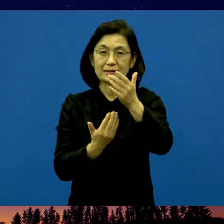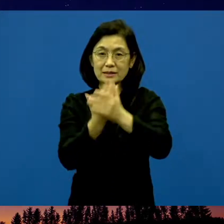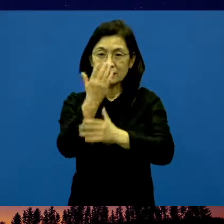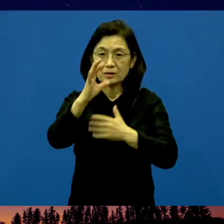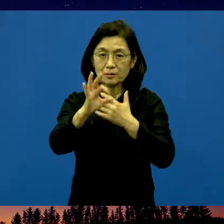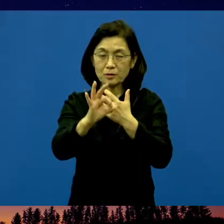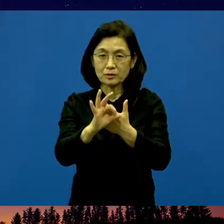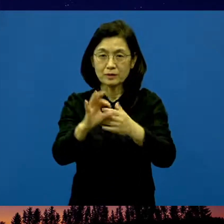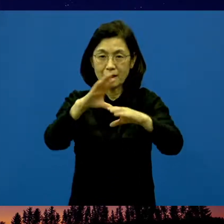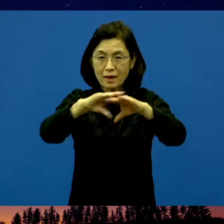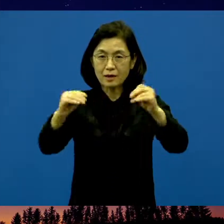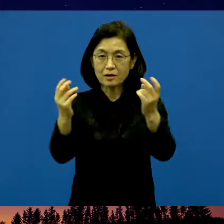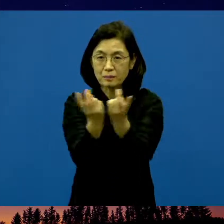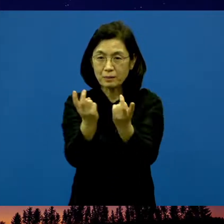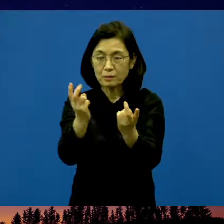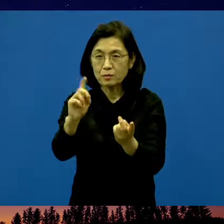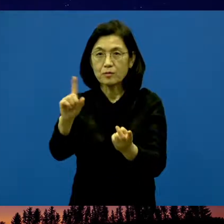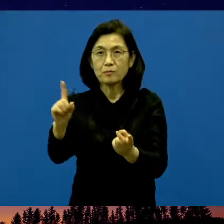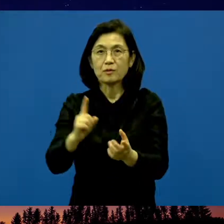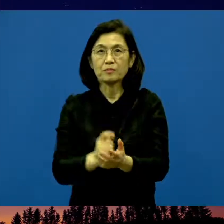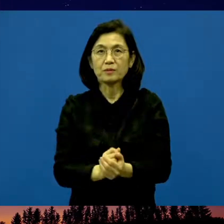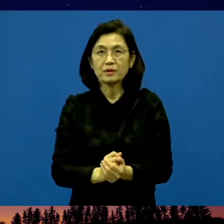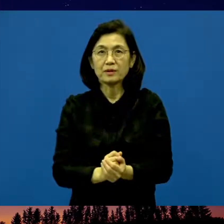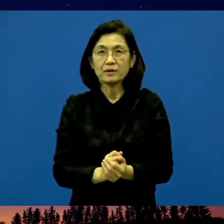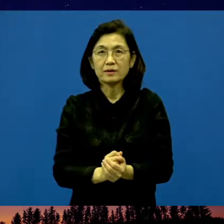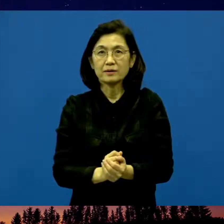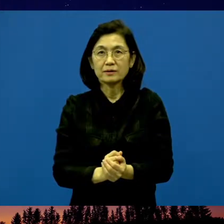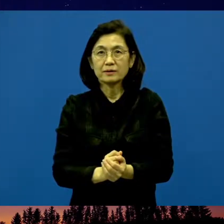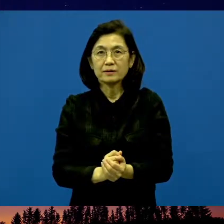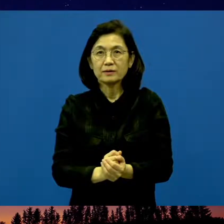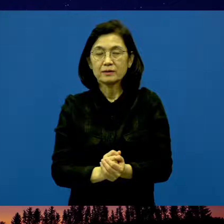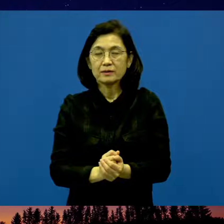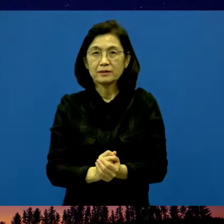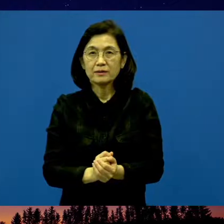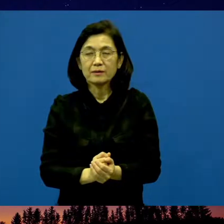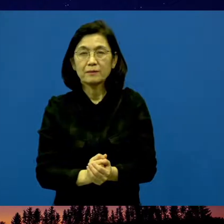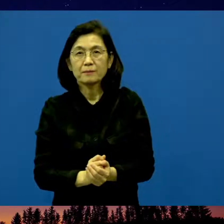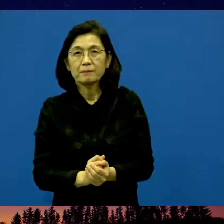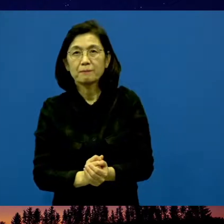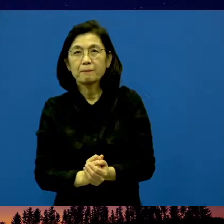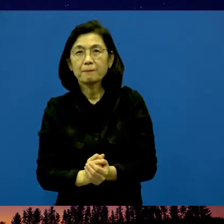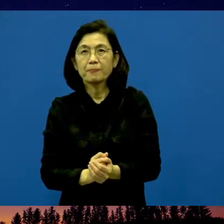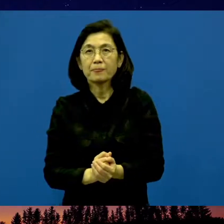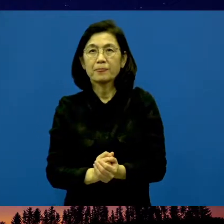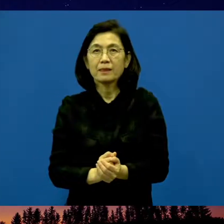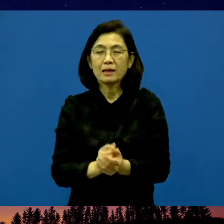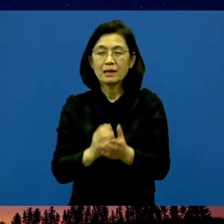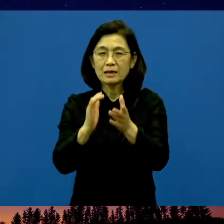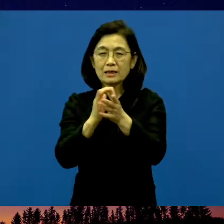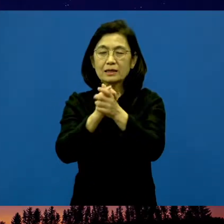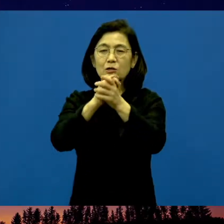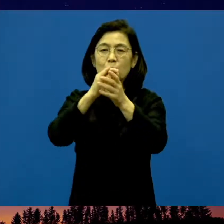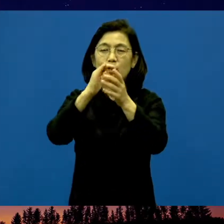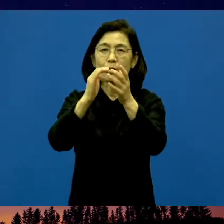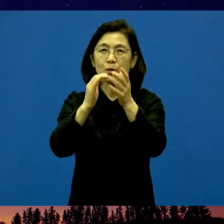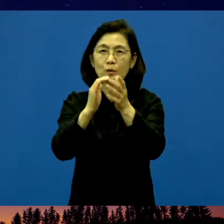갈등은 하나님 아직 묵상이나 기도가 깊어지지 않았다는 증거입니다. 기도의 시간에 비해